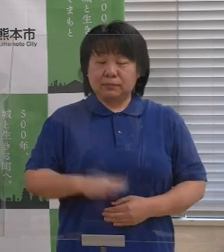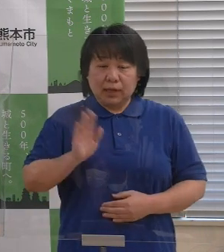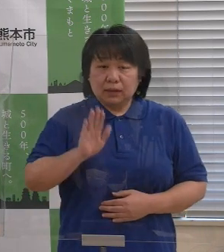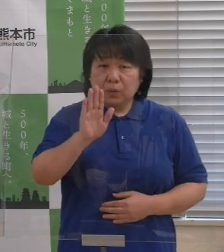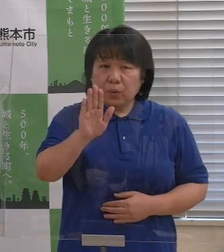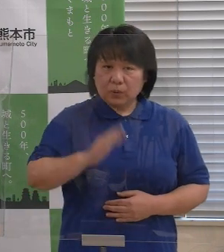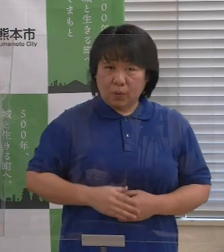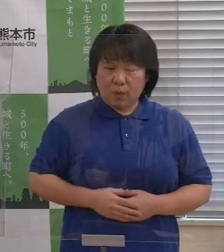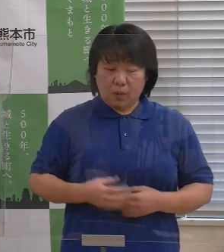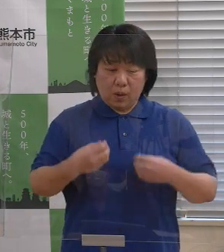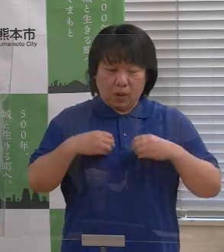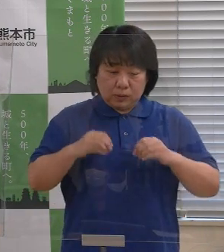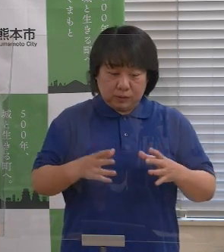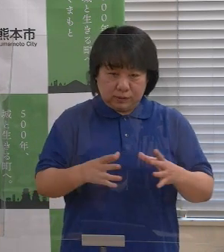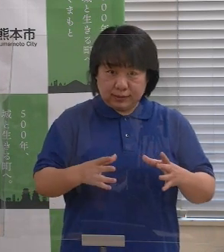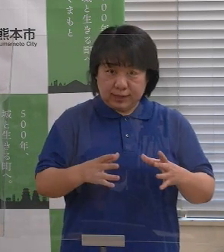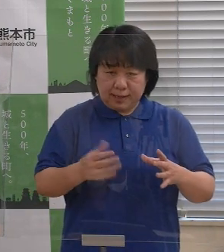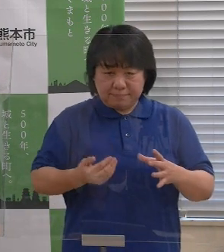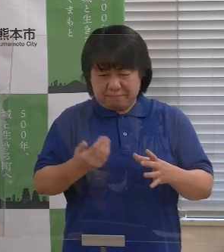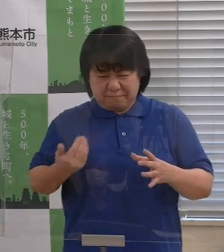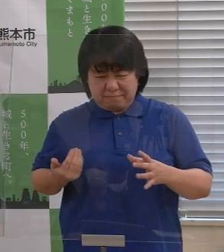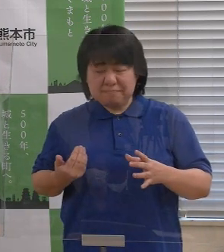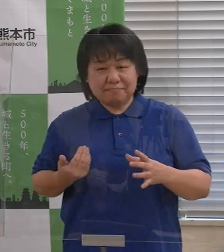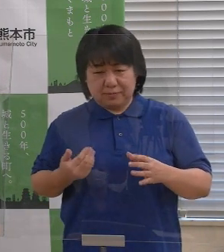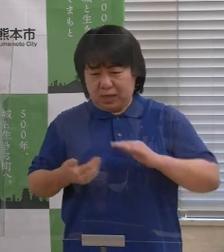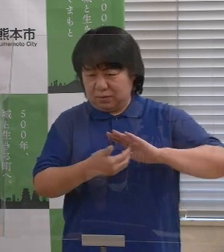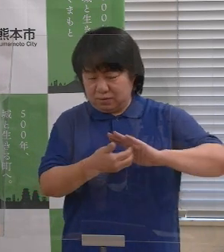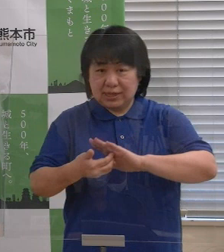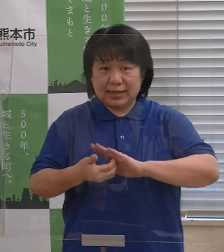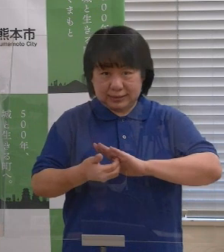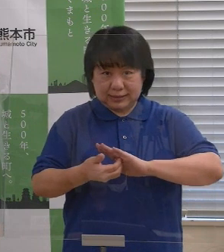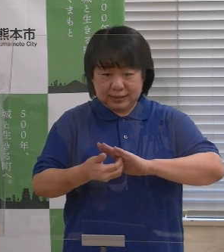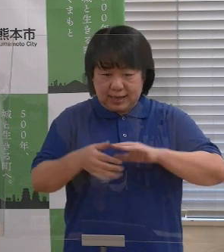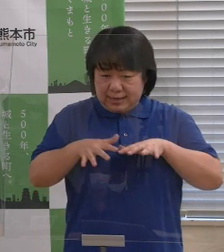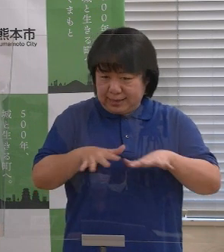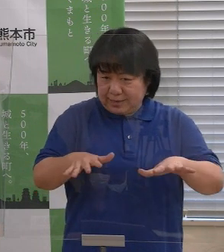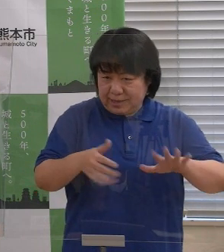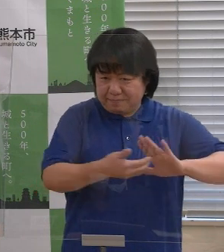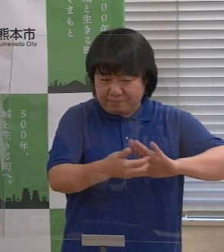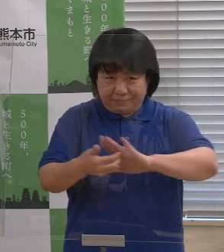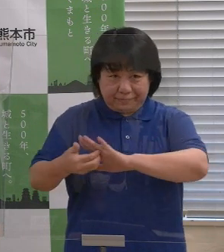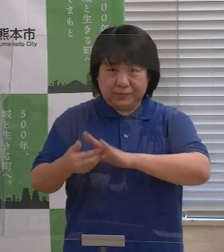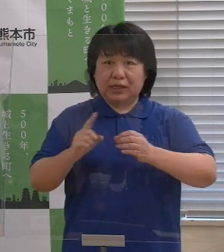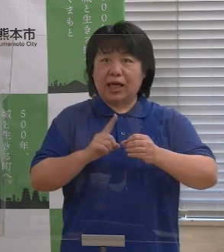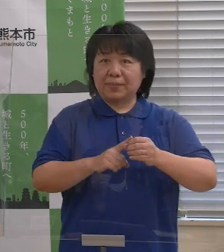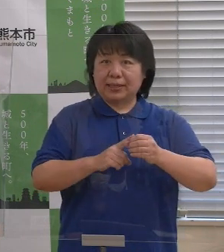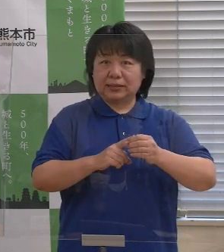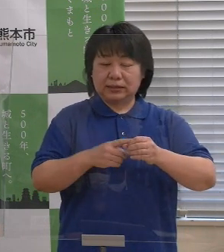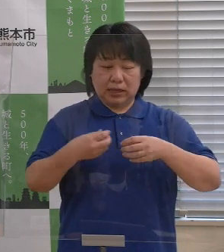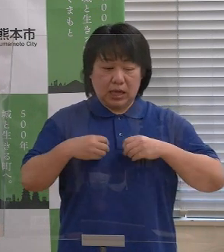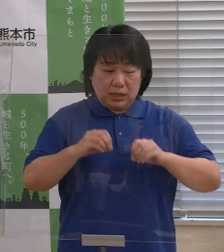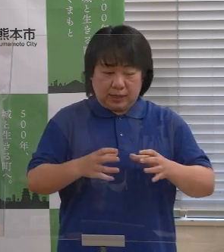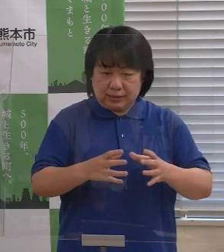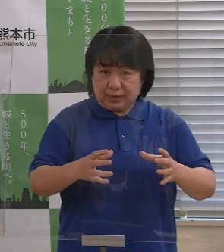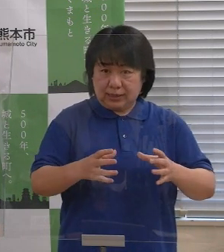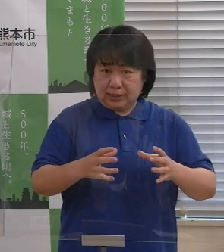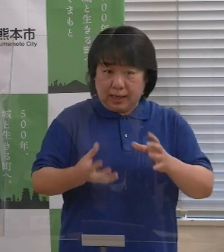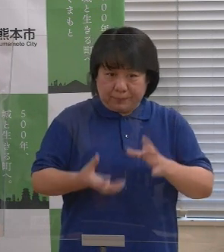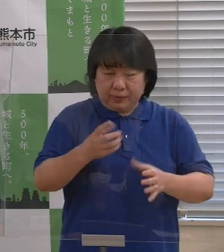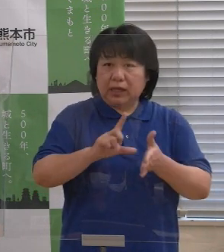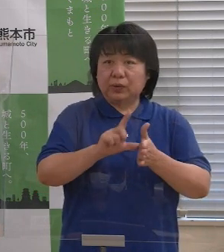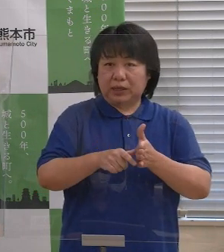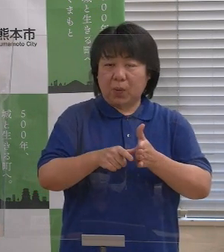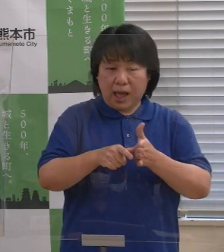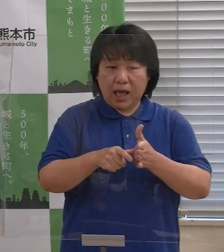今後クラスターを未然に防ぎ、これ以上感染を拡大させないためにも、クラスター発生時には店舗